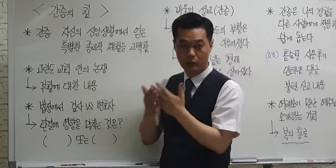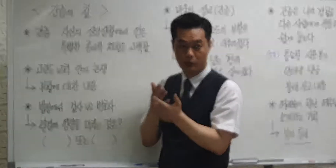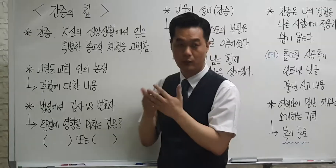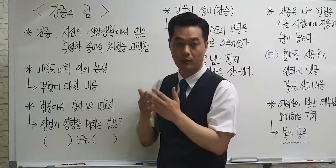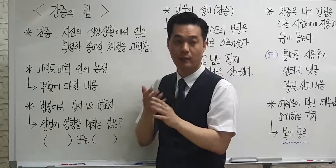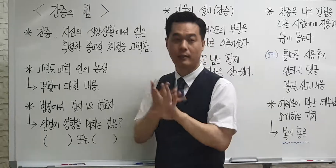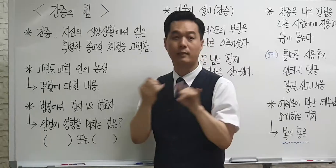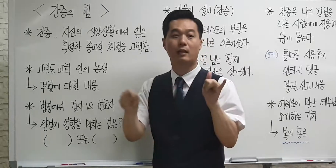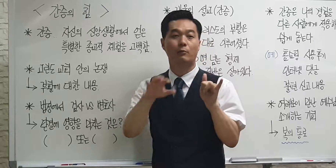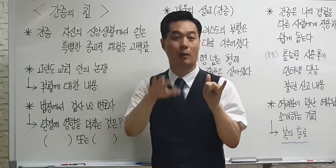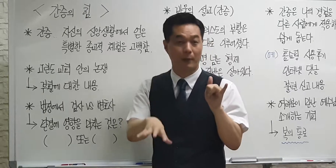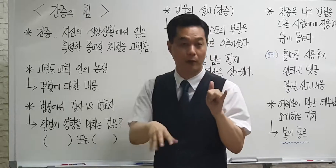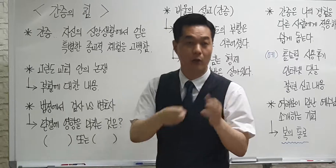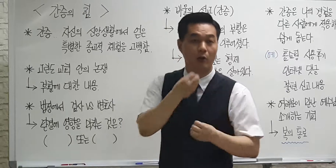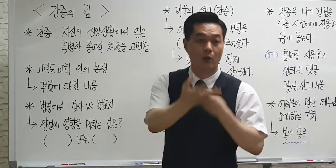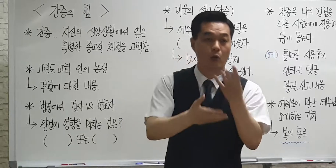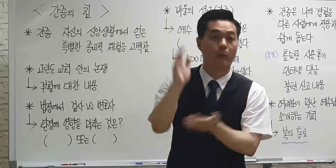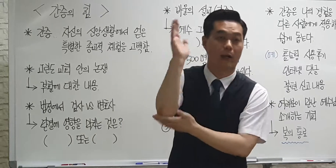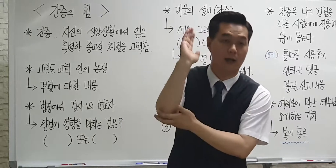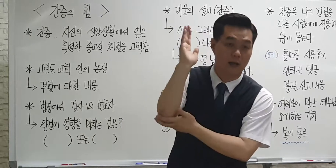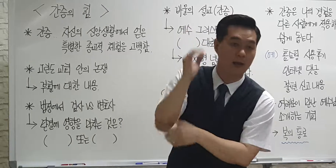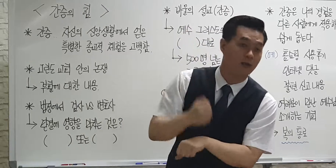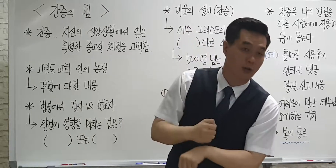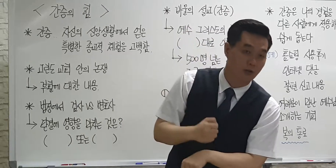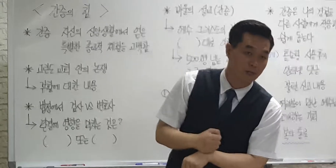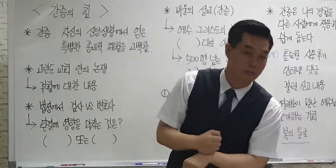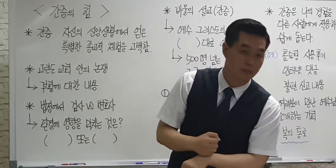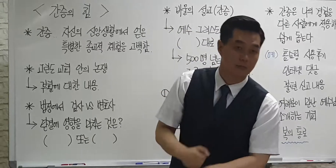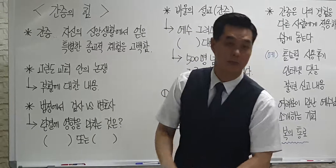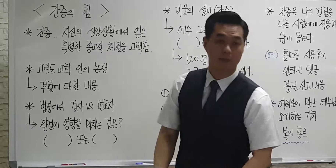체험을 다른 사람들 앞에서 고백하는 거예요.